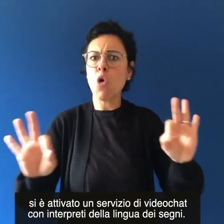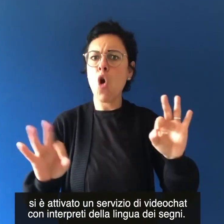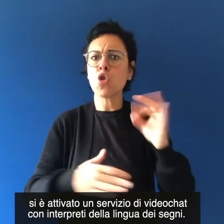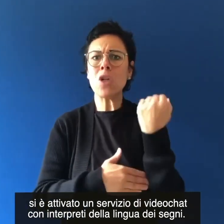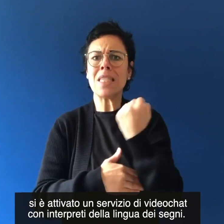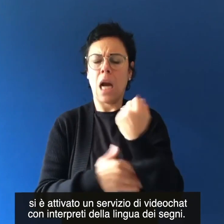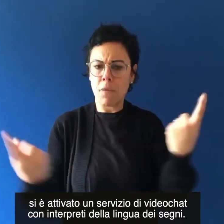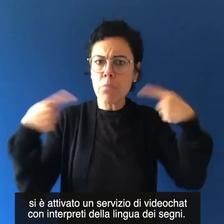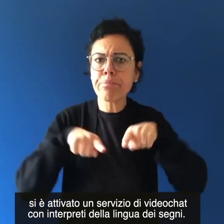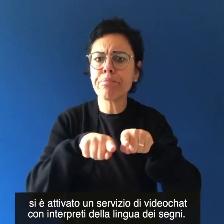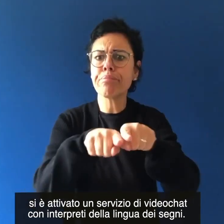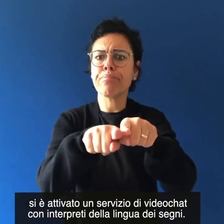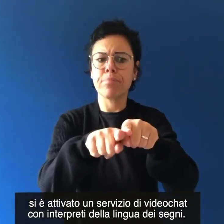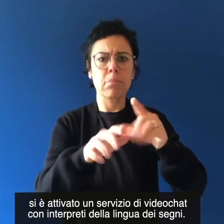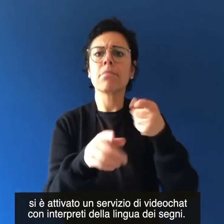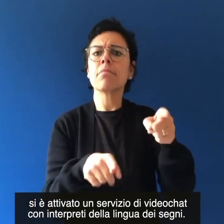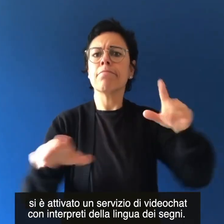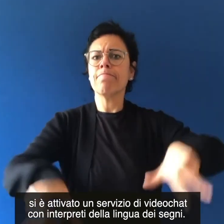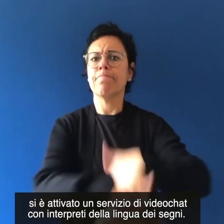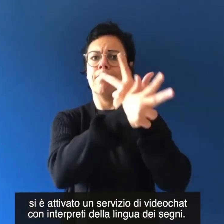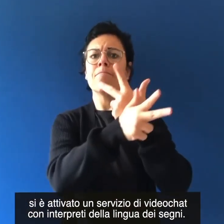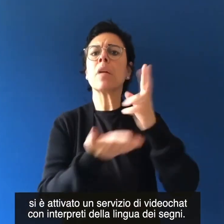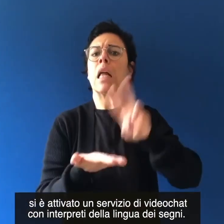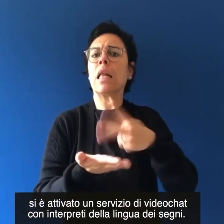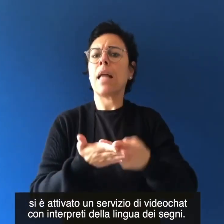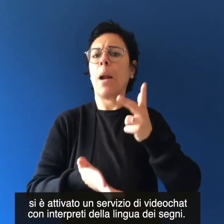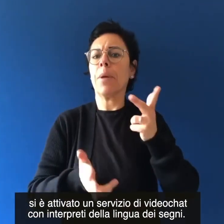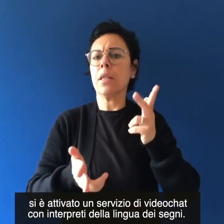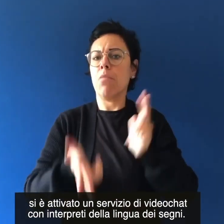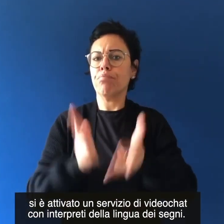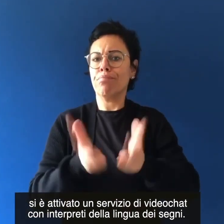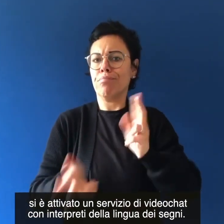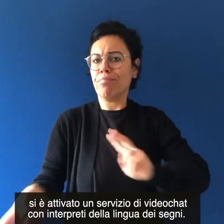attivato un servizio di video chat con interpreti della lingua dei segni.